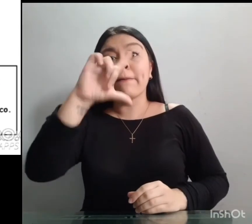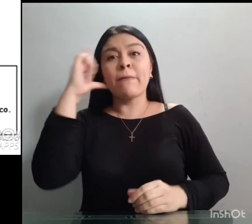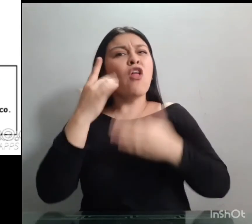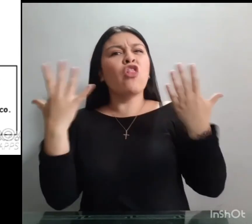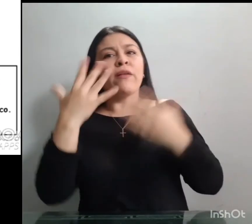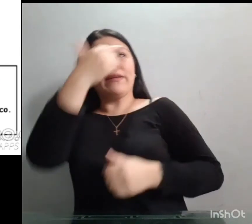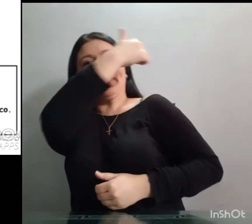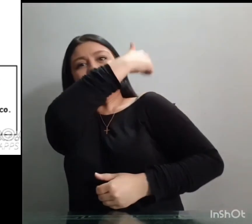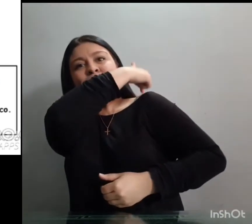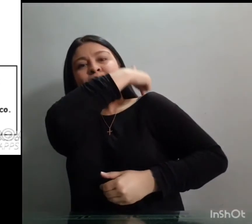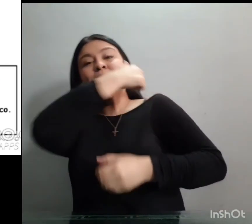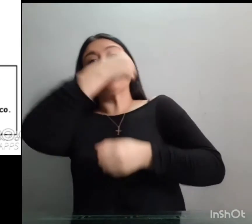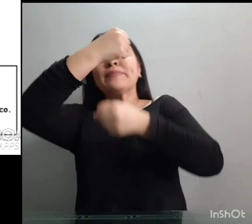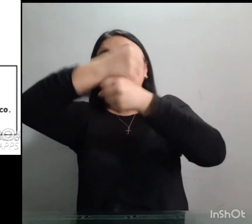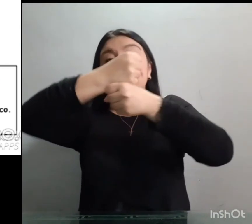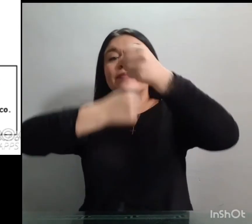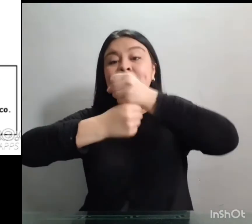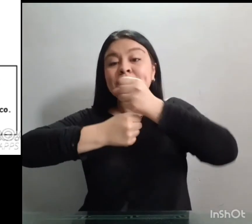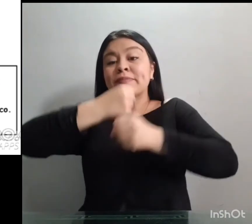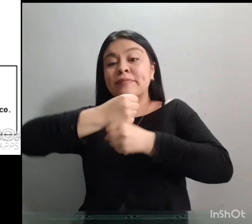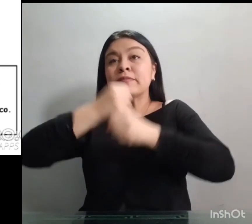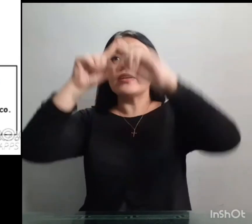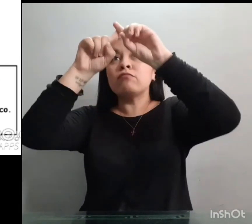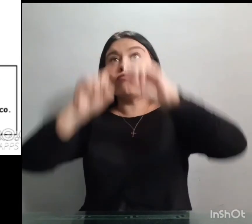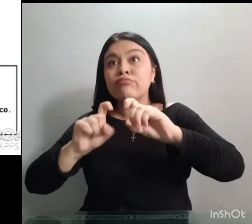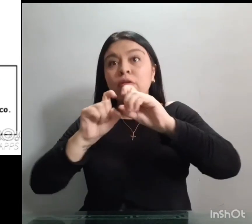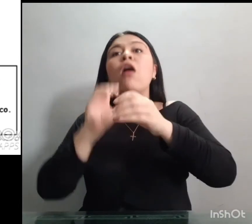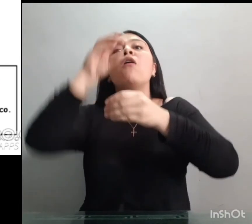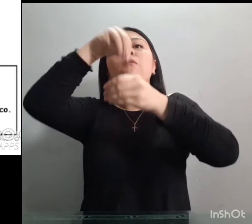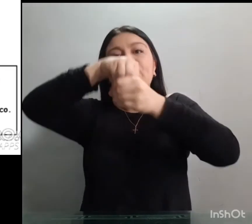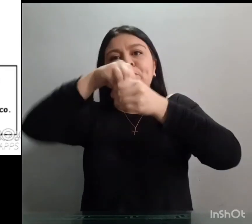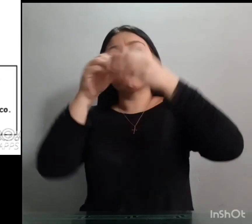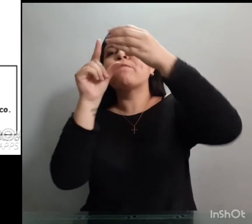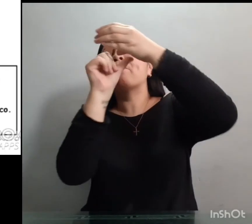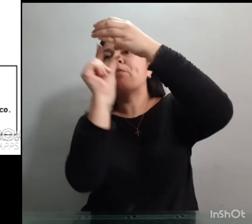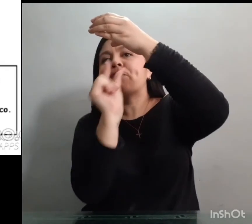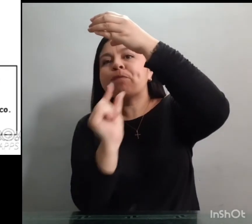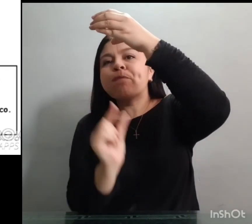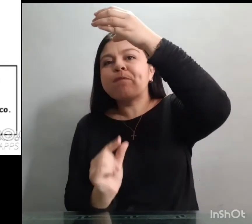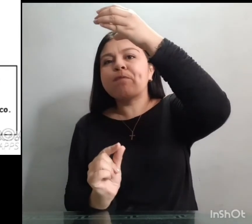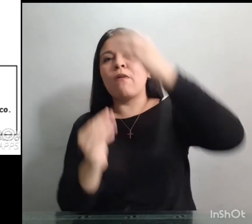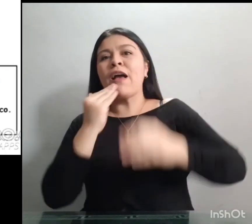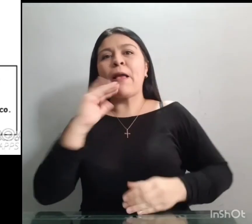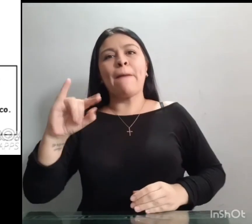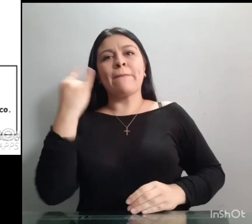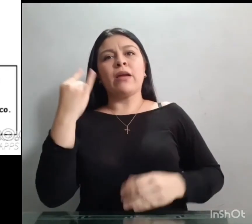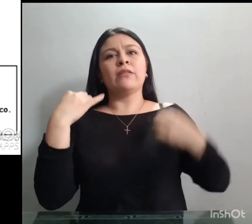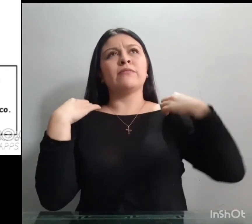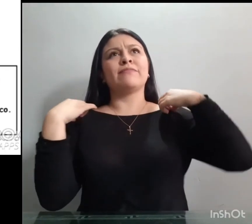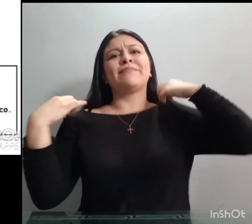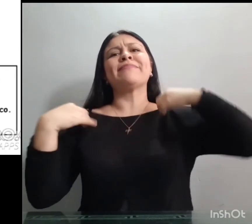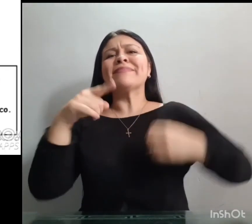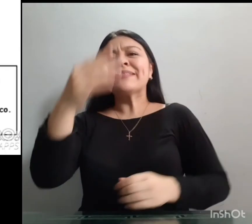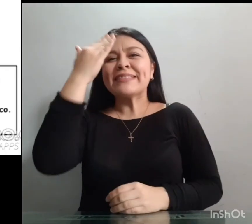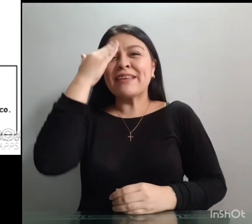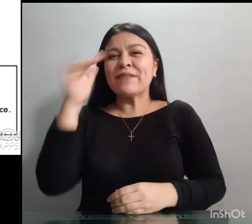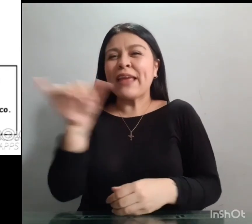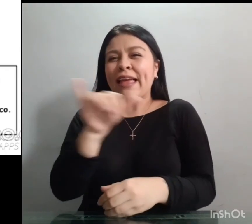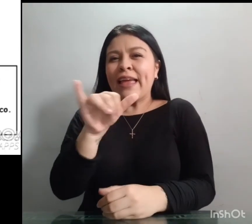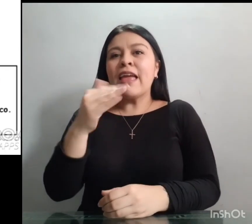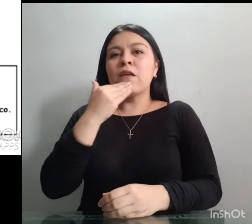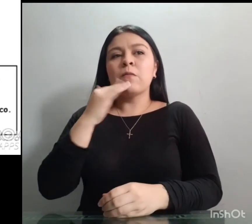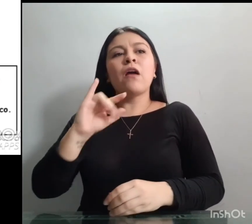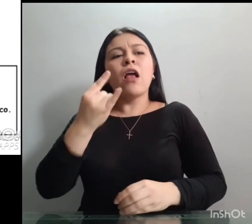vertebral y es el centro de los reflejos. Por ejemplo, un acto reflejo es retirar el dedo o la mano